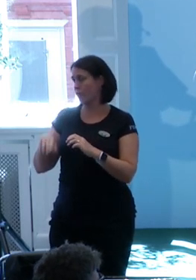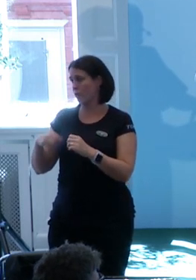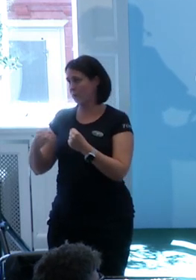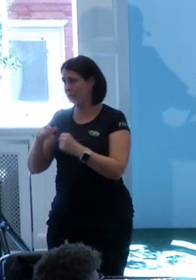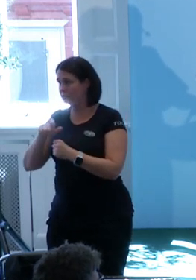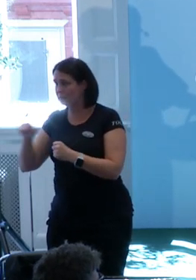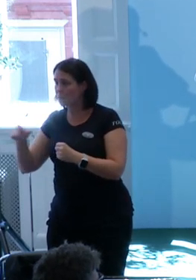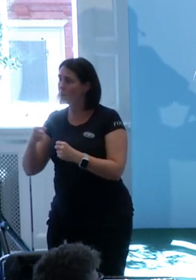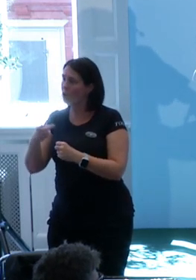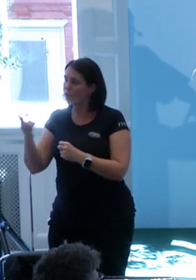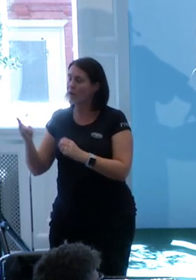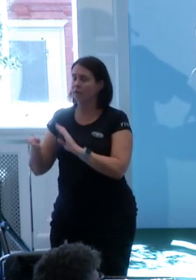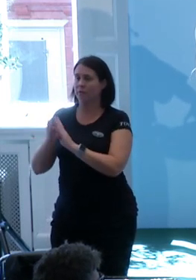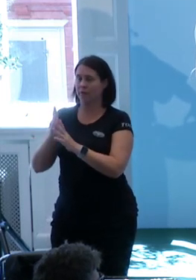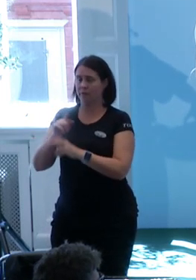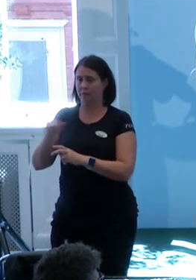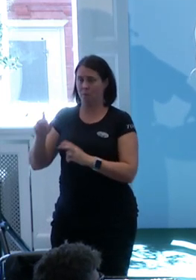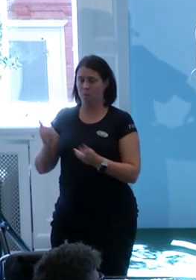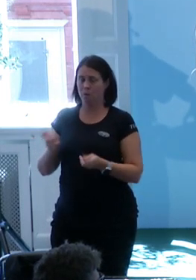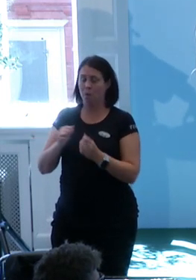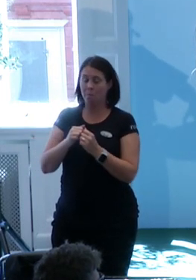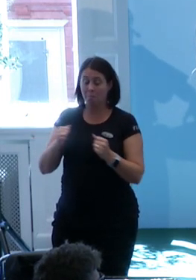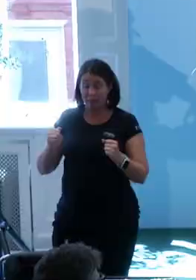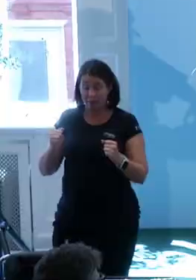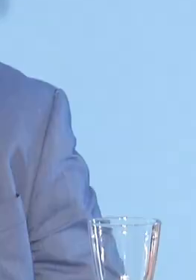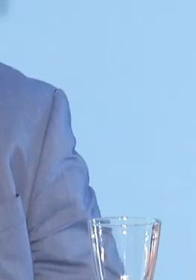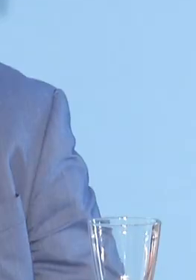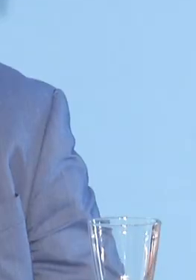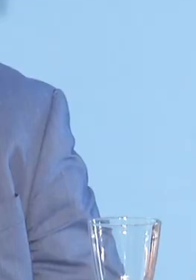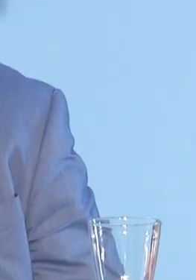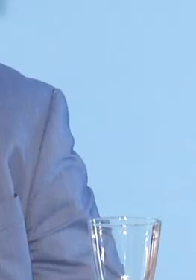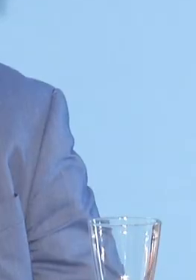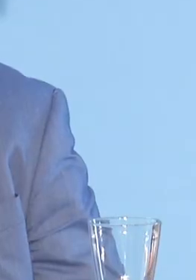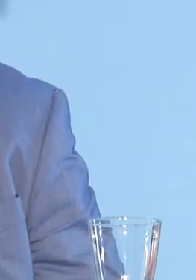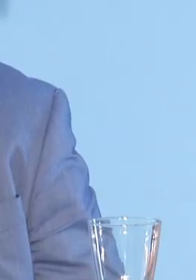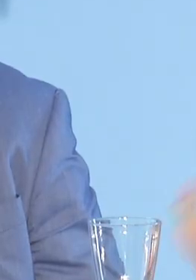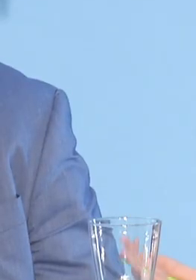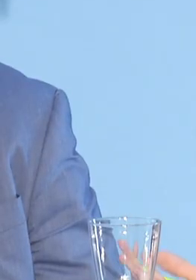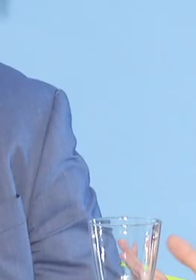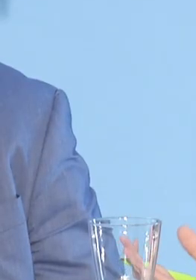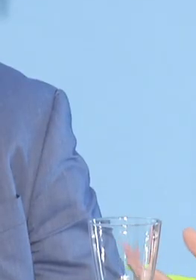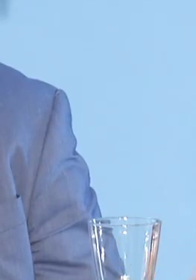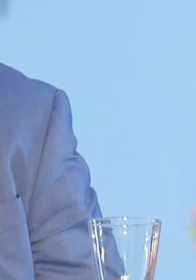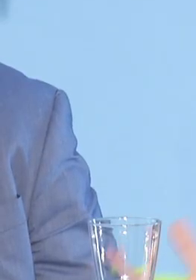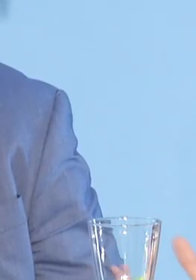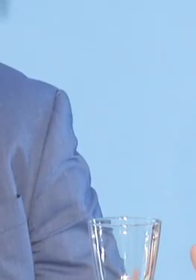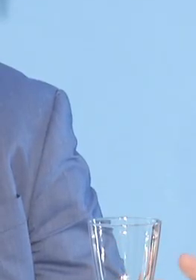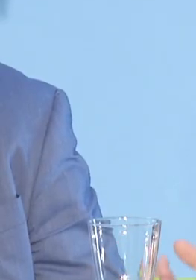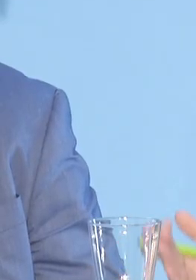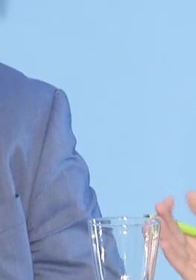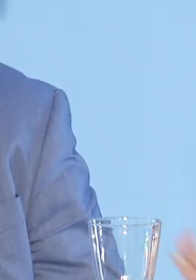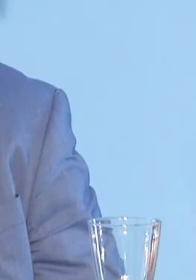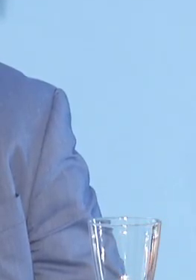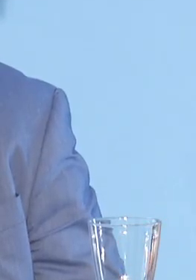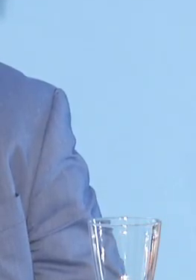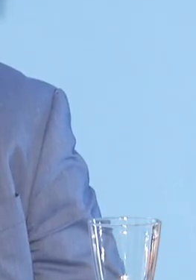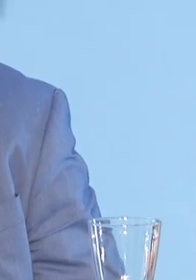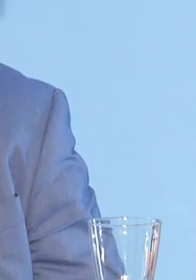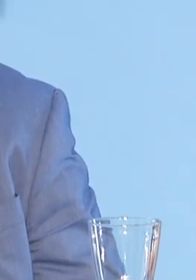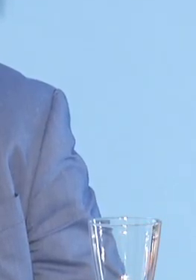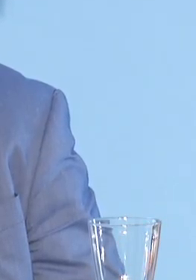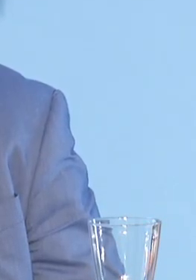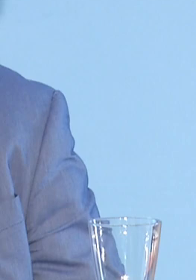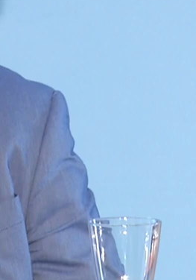för gångtrafikanterna. Men om vi nu kommer till en stad som Lund som har medeltida stadskärna, men också de flesta andra städer, så är det ett begränsat